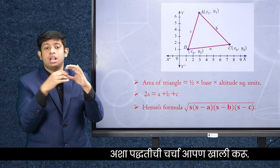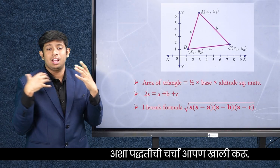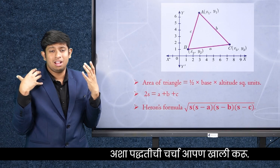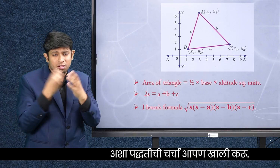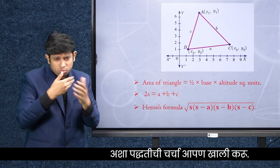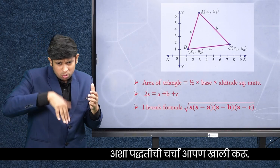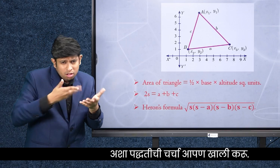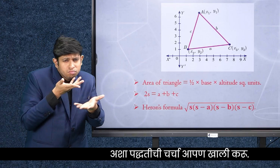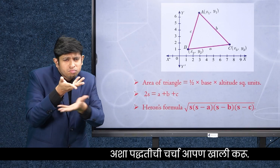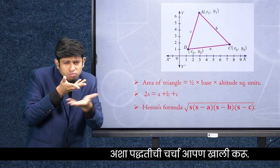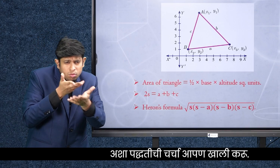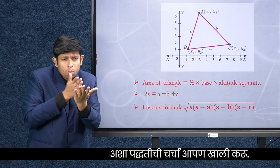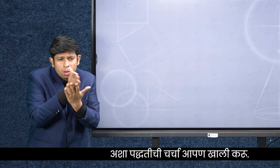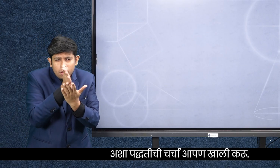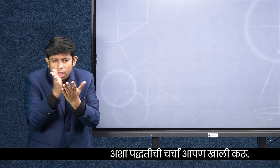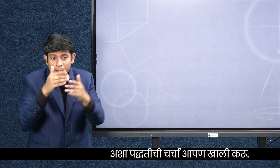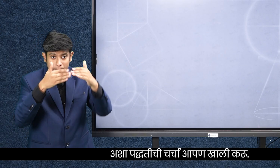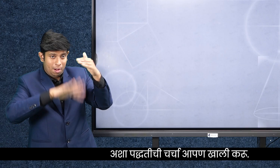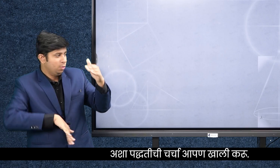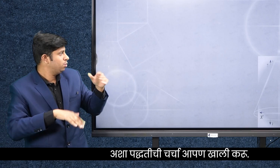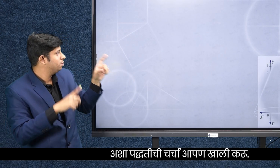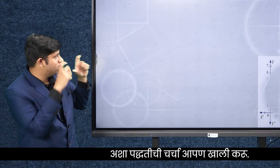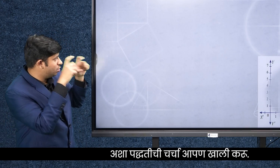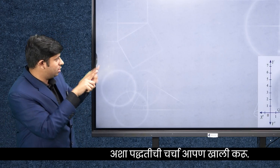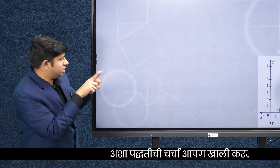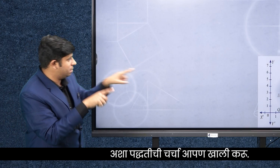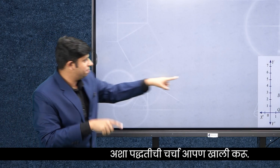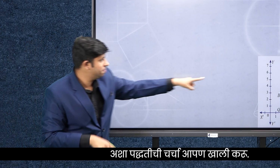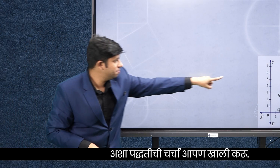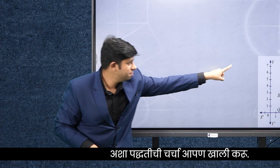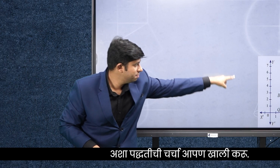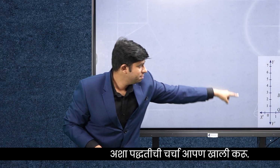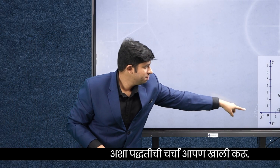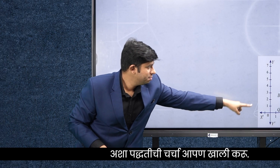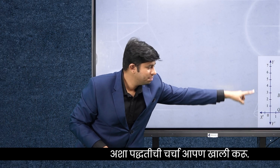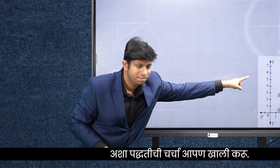अशा पद्धतीची चर्चा आपण खाली करू.